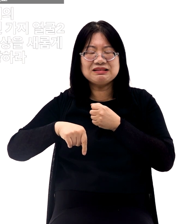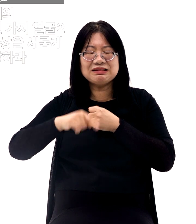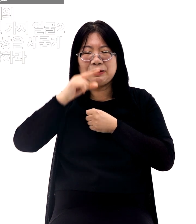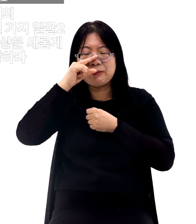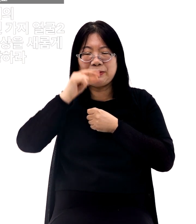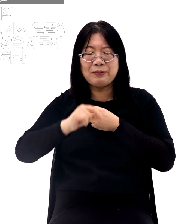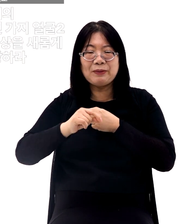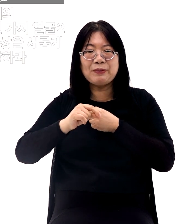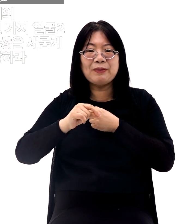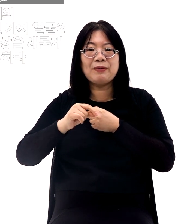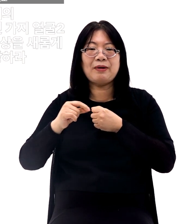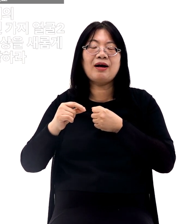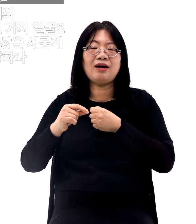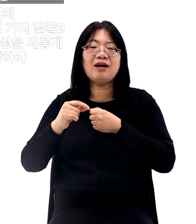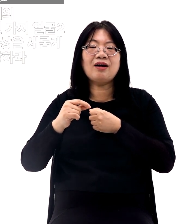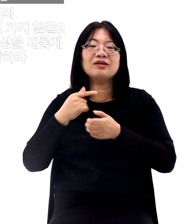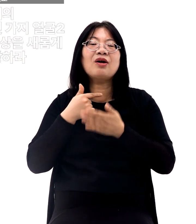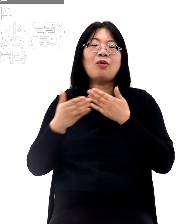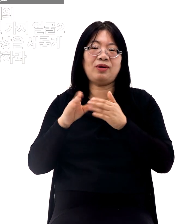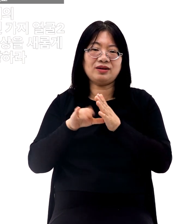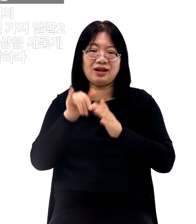그때